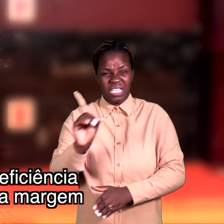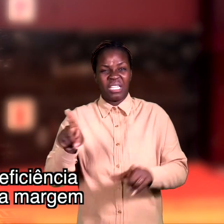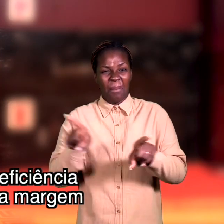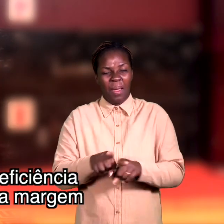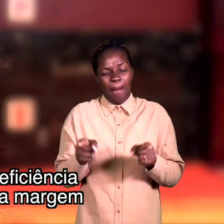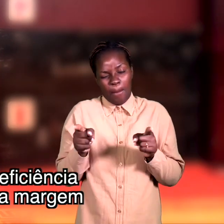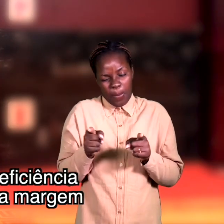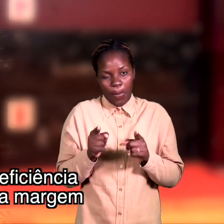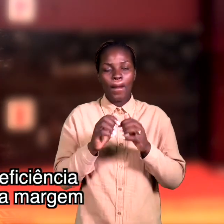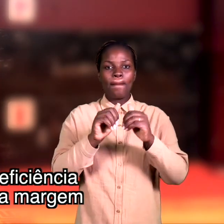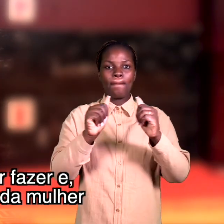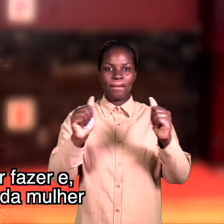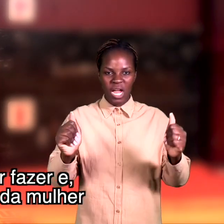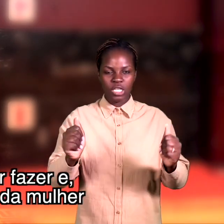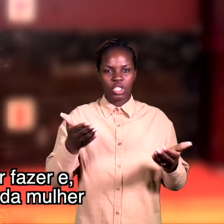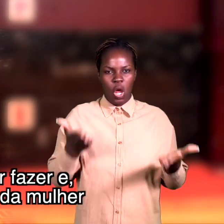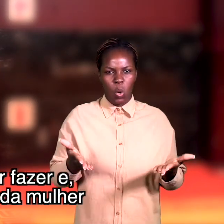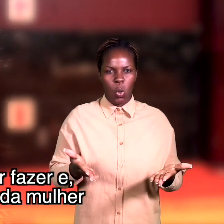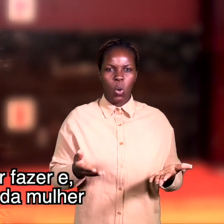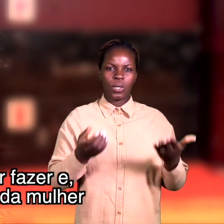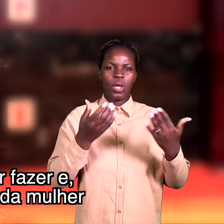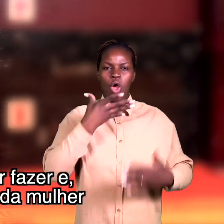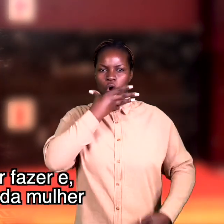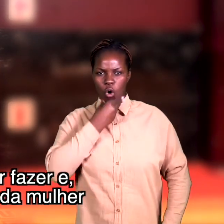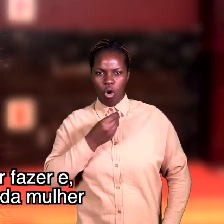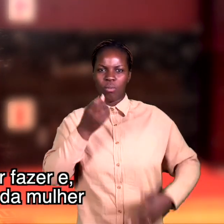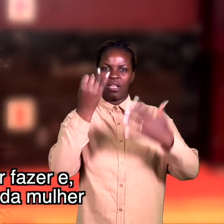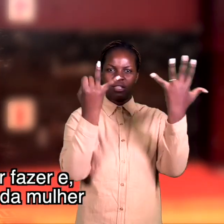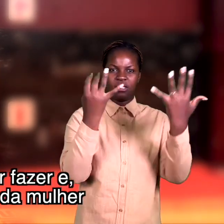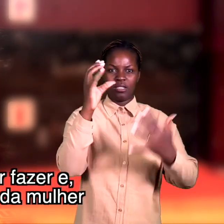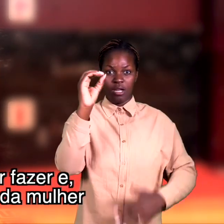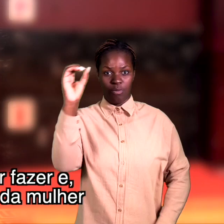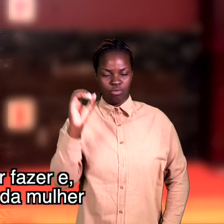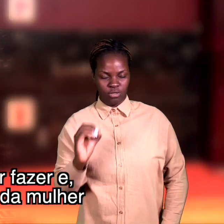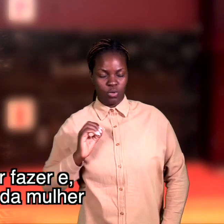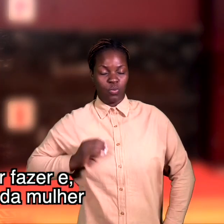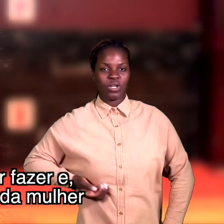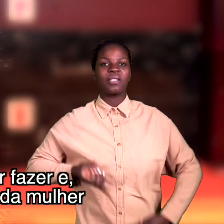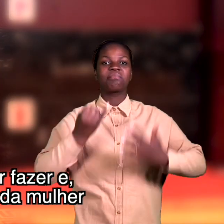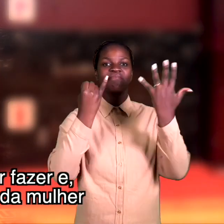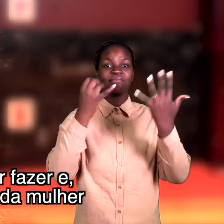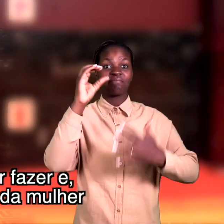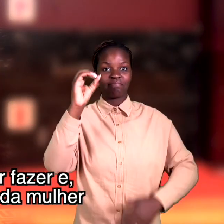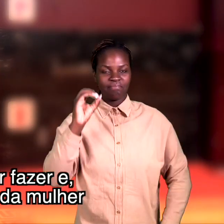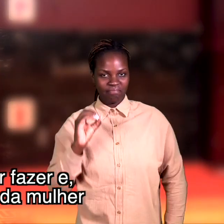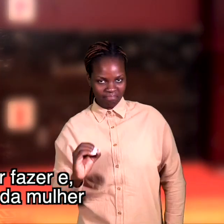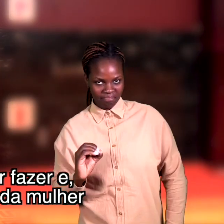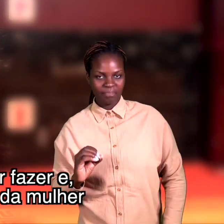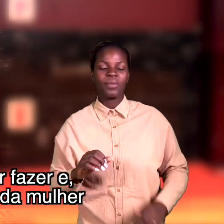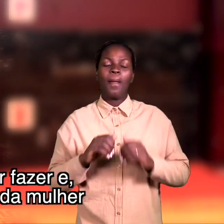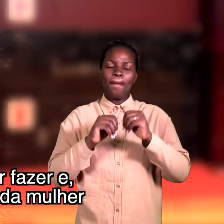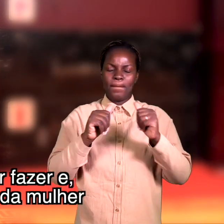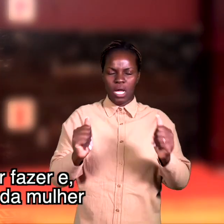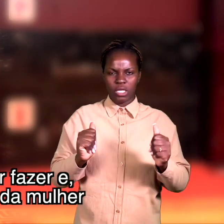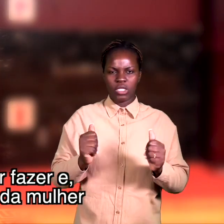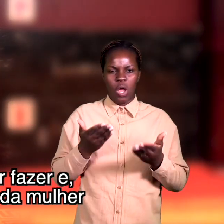que andamos a uma margem de por aí 60%, 70%, mas ainda há muito trabalho para fazer. E acreditamos